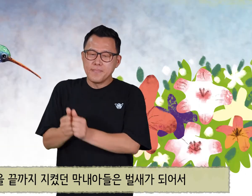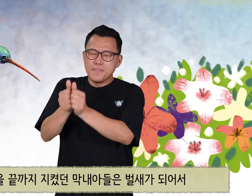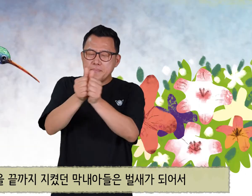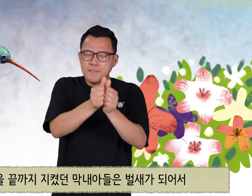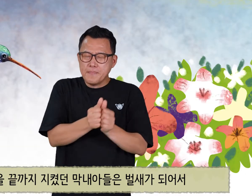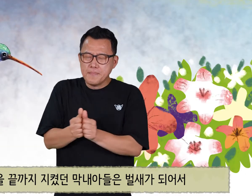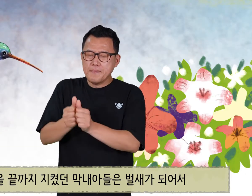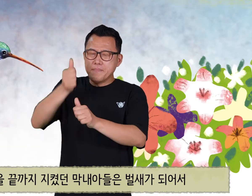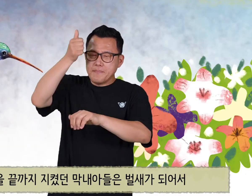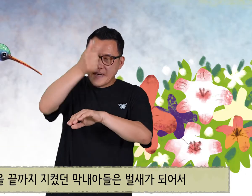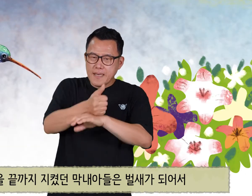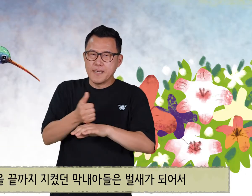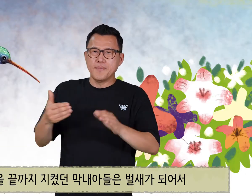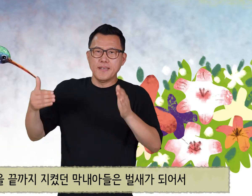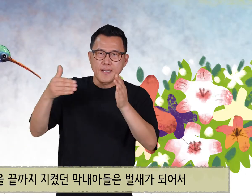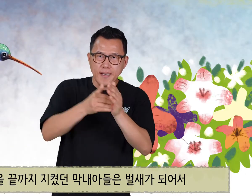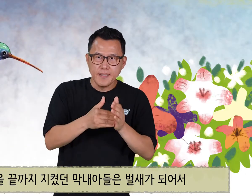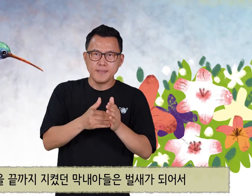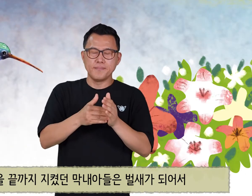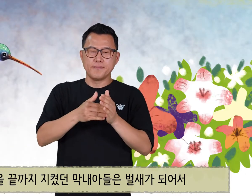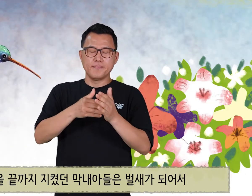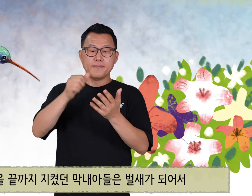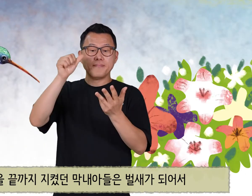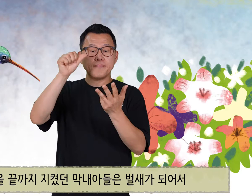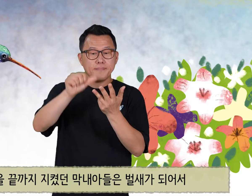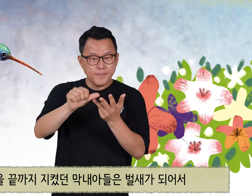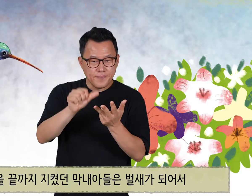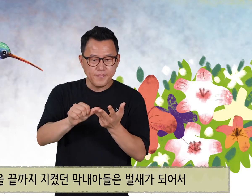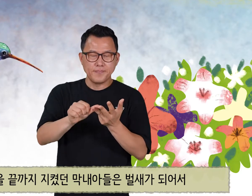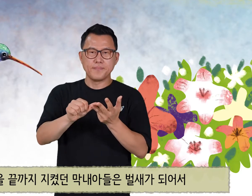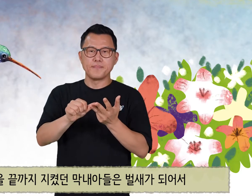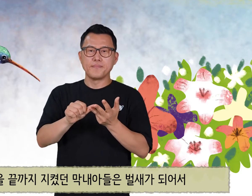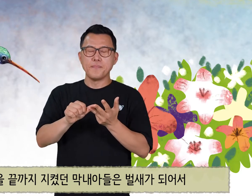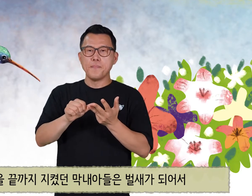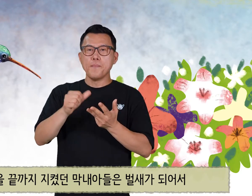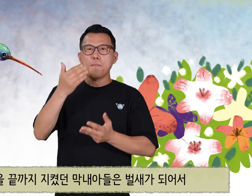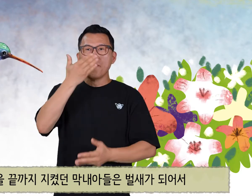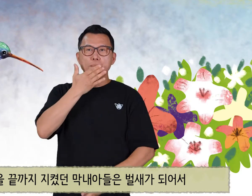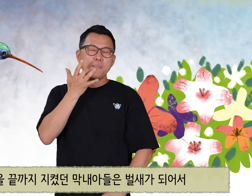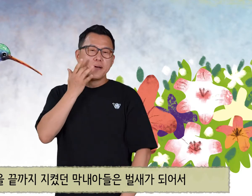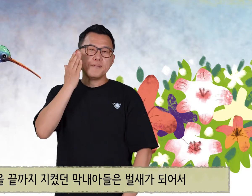어머니 곁을 끝까지 지켰던 막내 아들은 벌새가 되어서